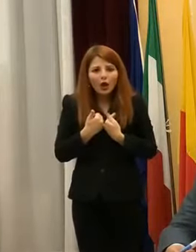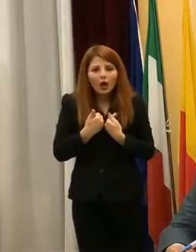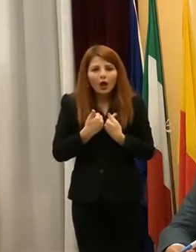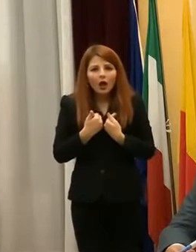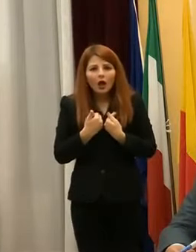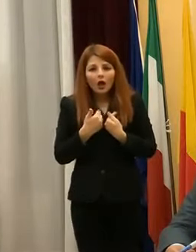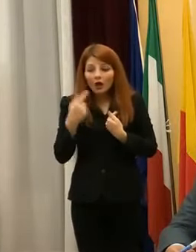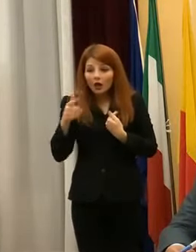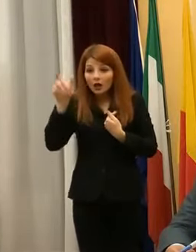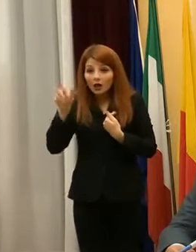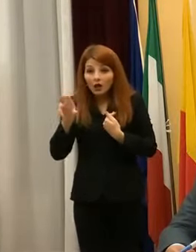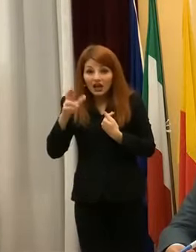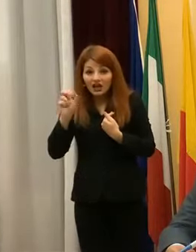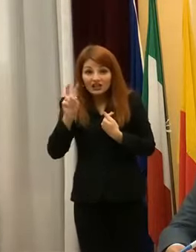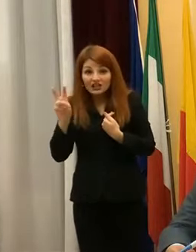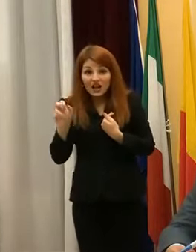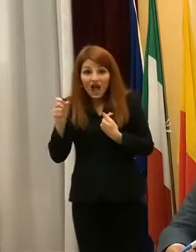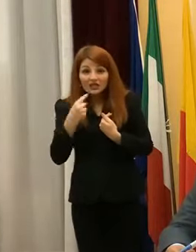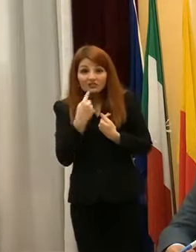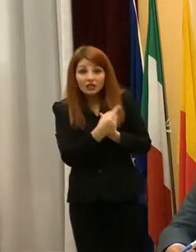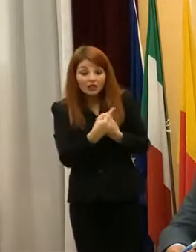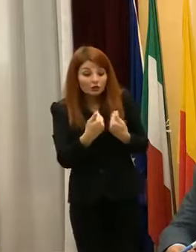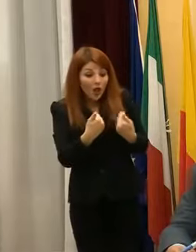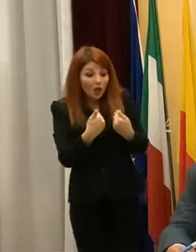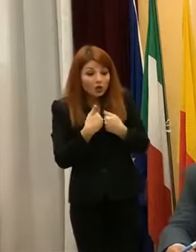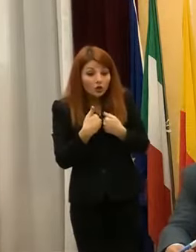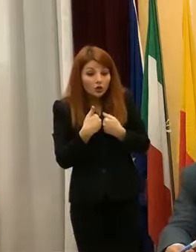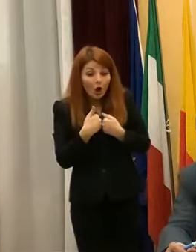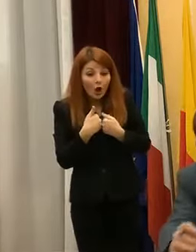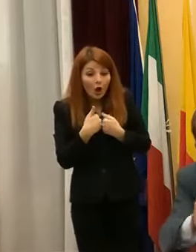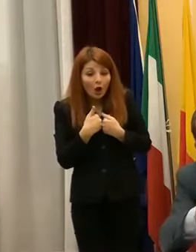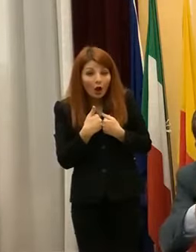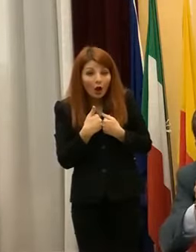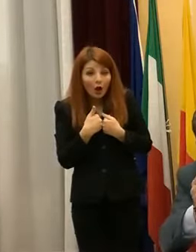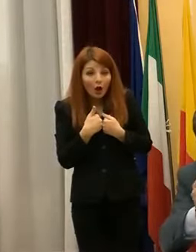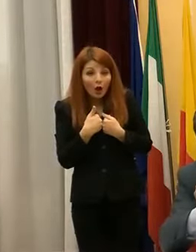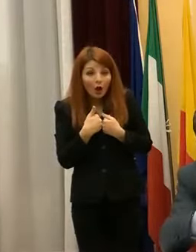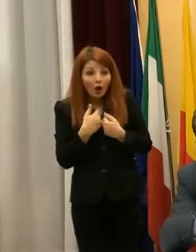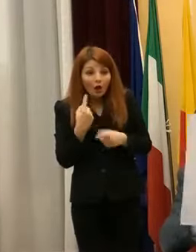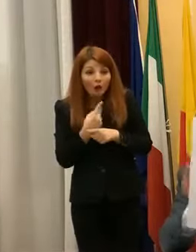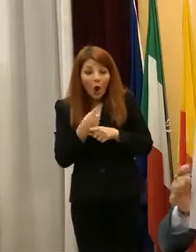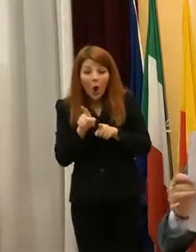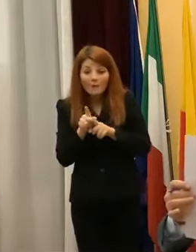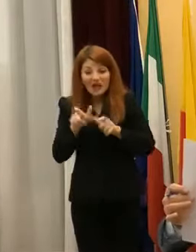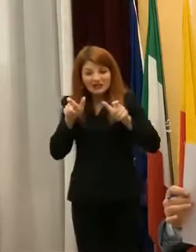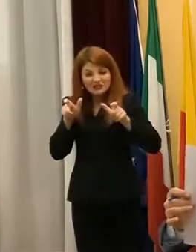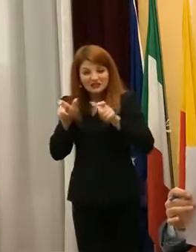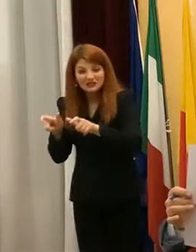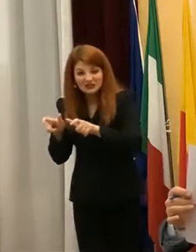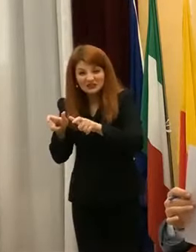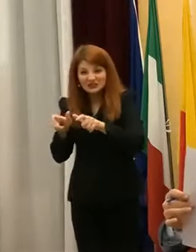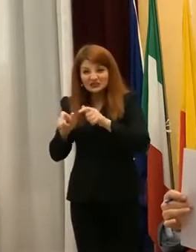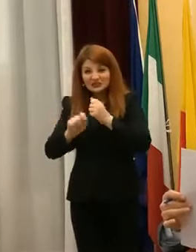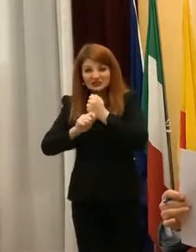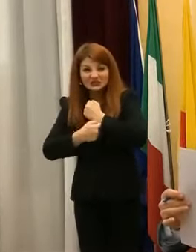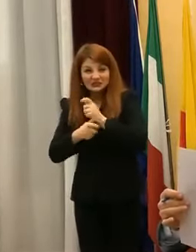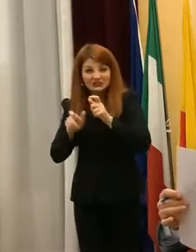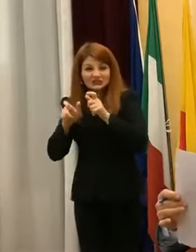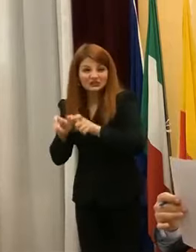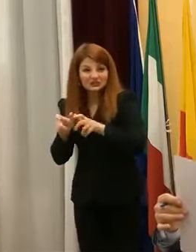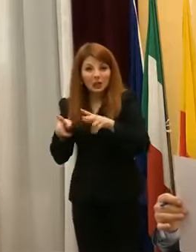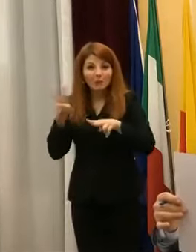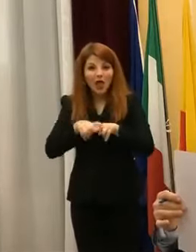dicendo che le mie ero in debite pressioni. Ebbene, questo documento del centro